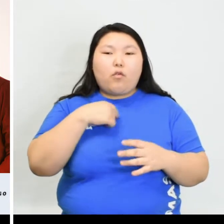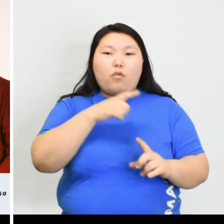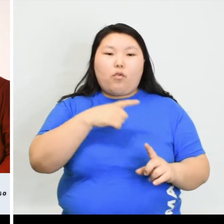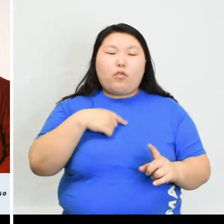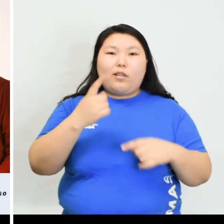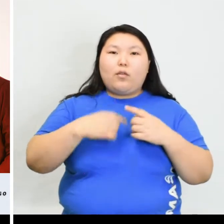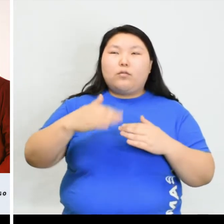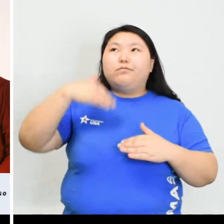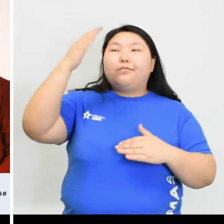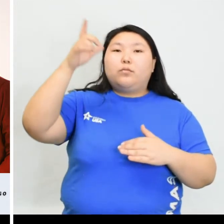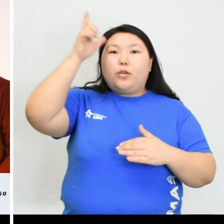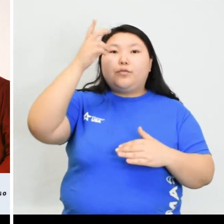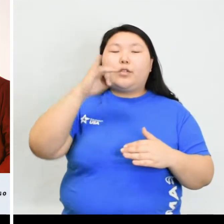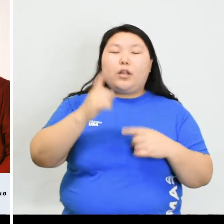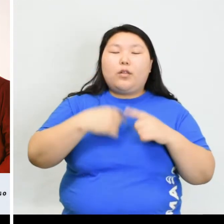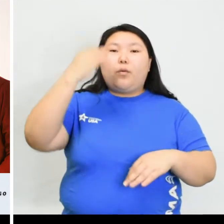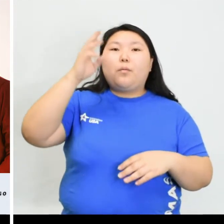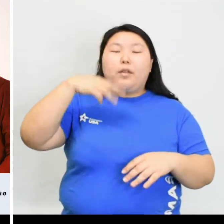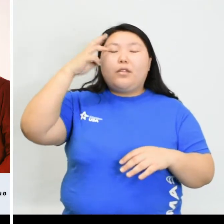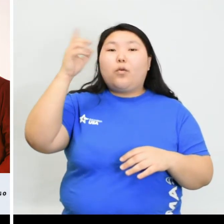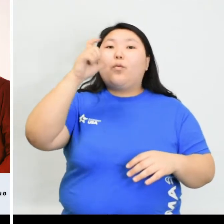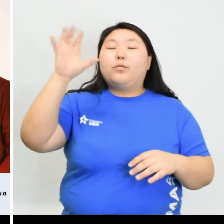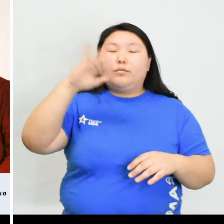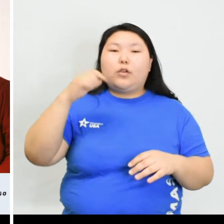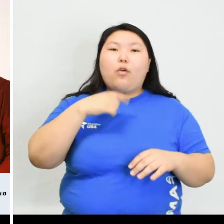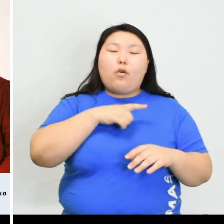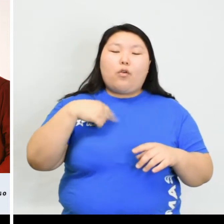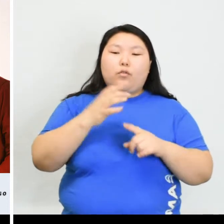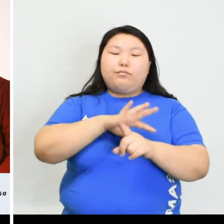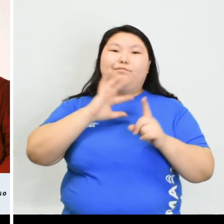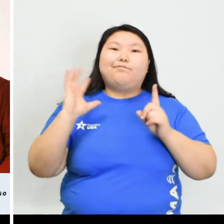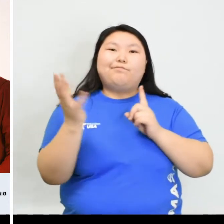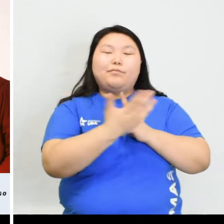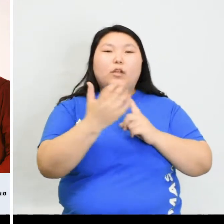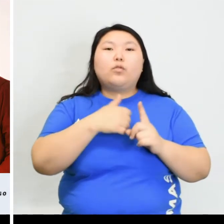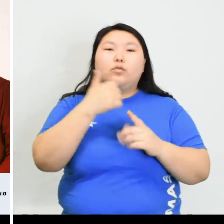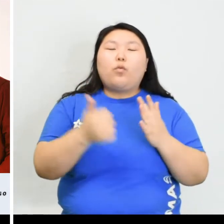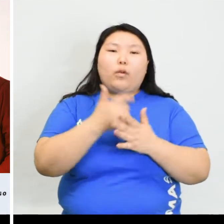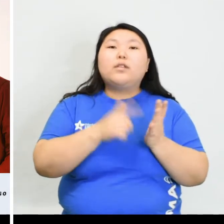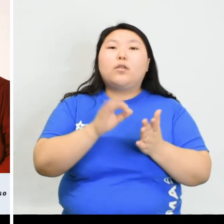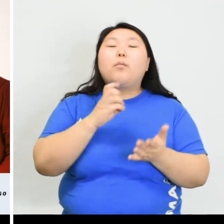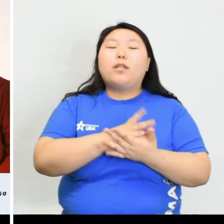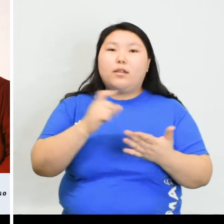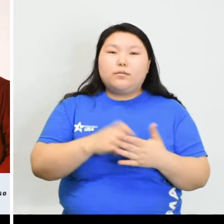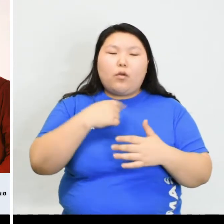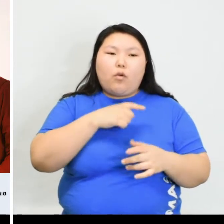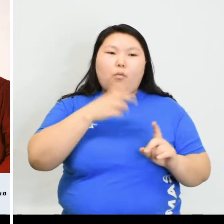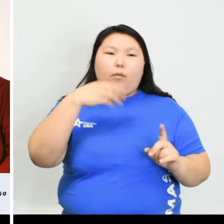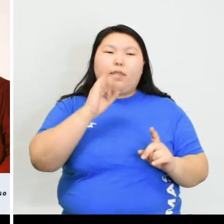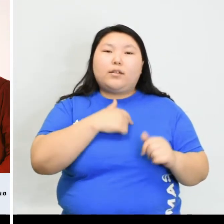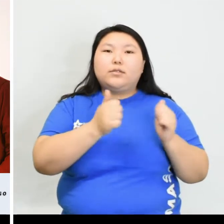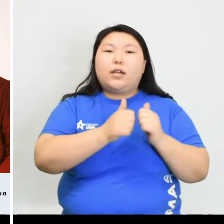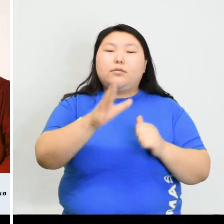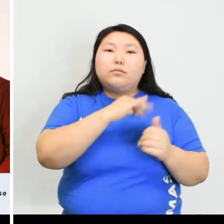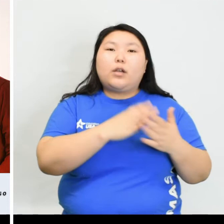илүү боловсролтой, илүү мэдлэгтэй хүмүүсээр л өөрийгөө хүрээгээ ингэж ерөөсөнд дүүргэх хэрэгтэй юм байна. Чиний нэг мундаг найз нар байвал тэр